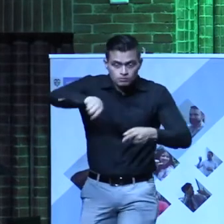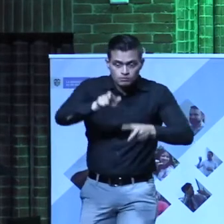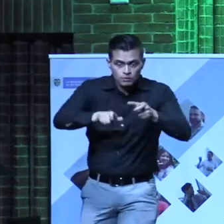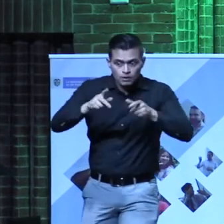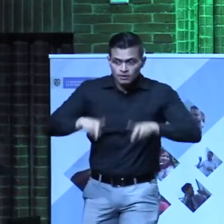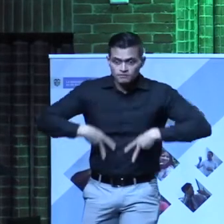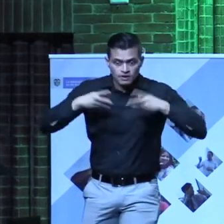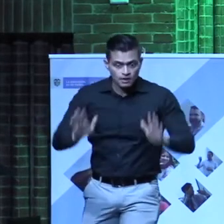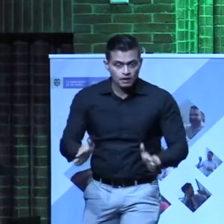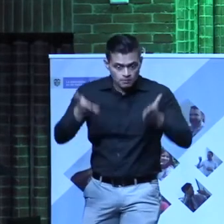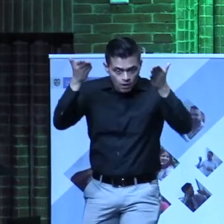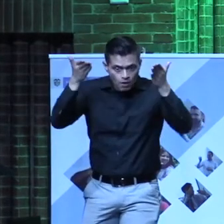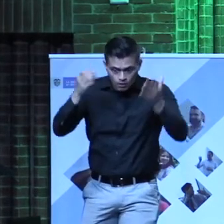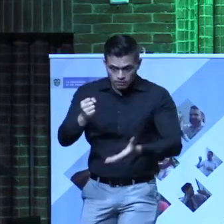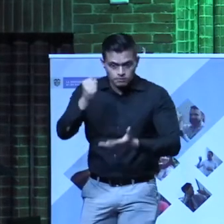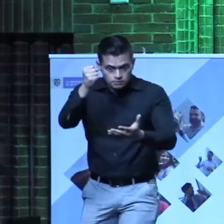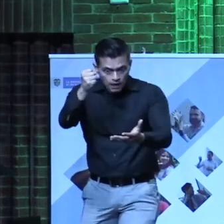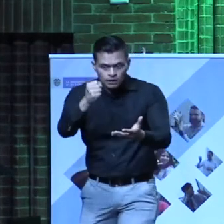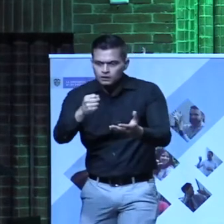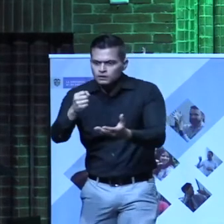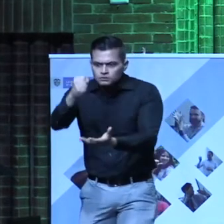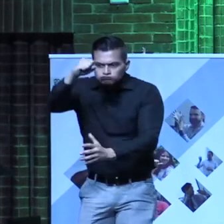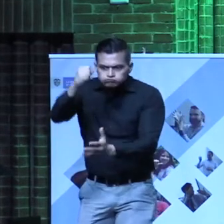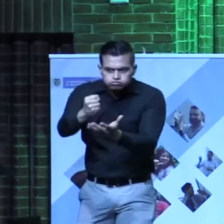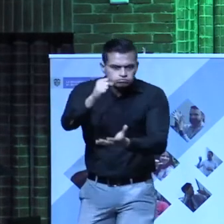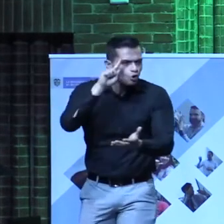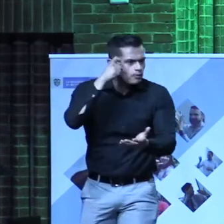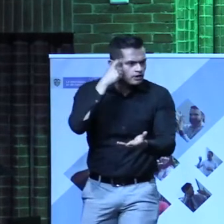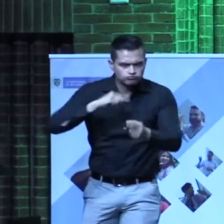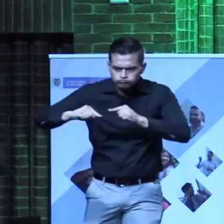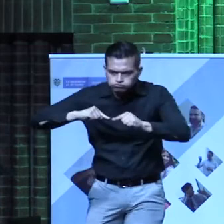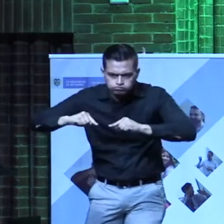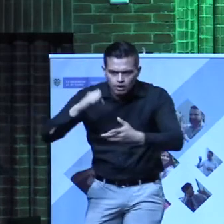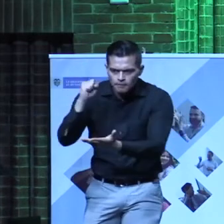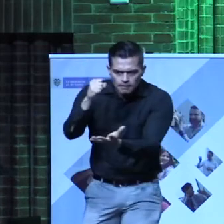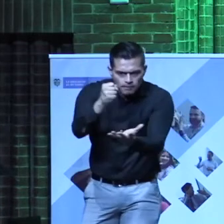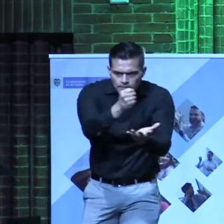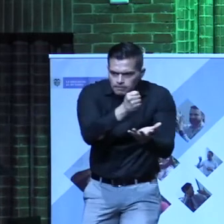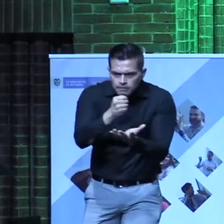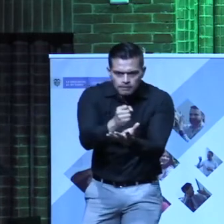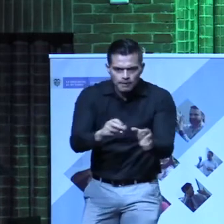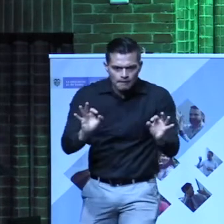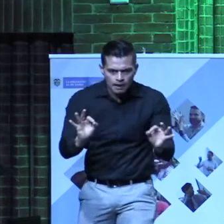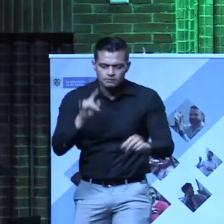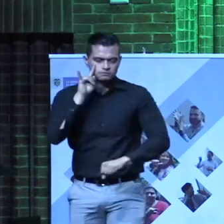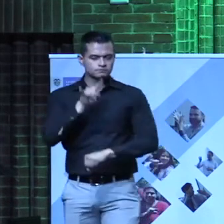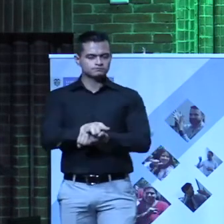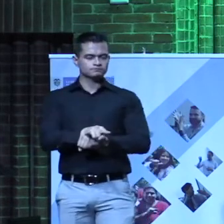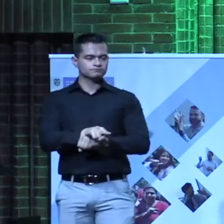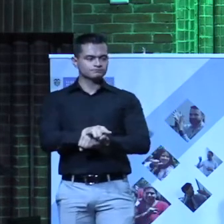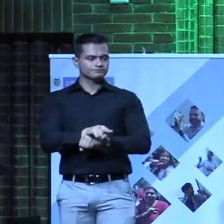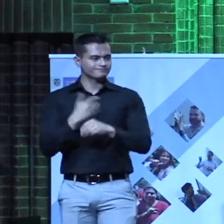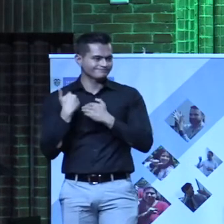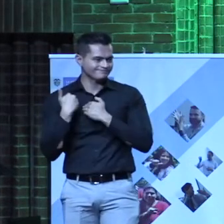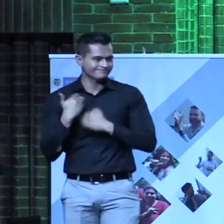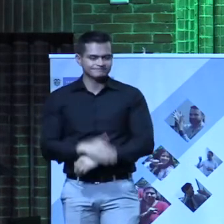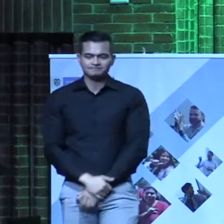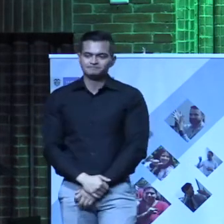posible. Y ahí es para todos los ciudadanos, incluida la comunidad con discapacidad y la comunidad sorda.